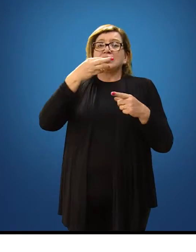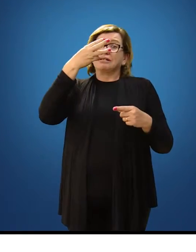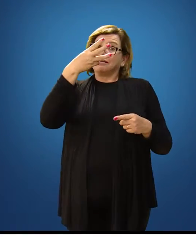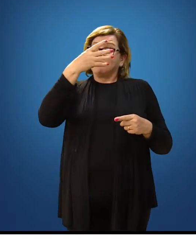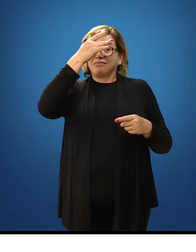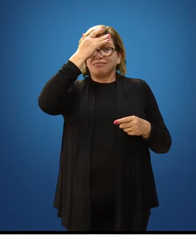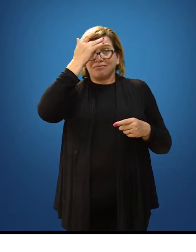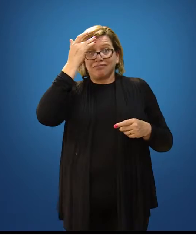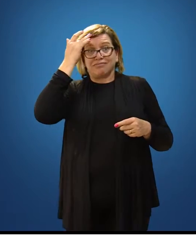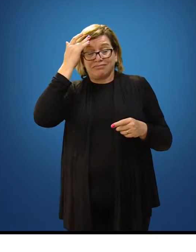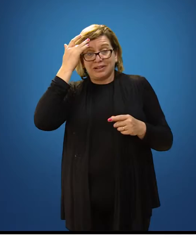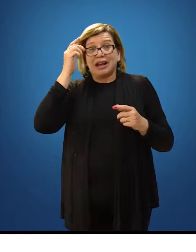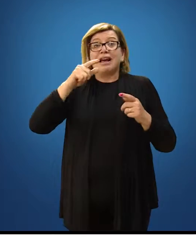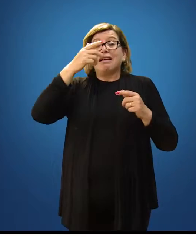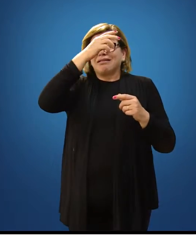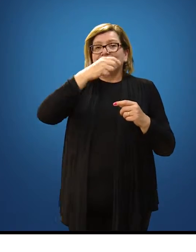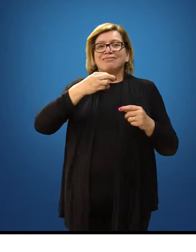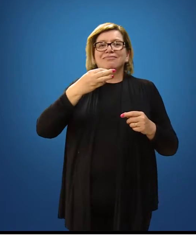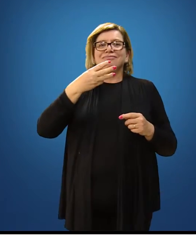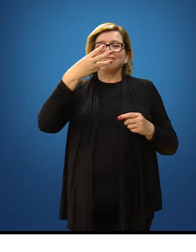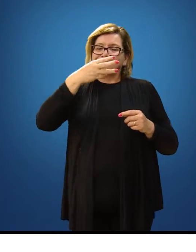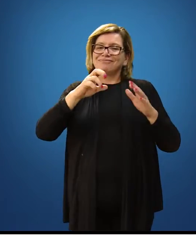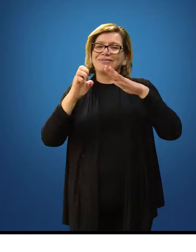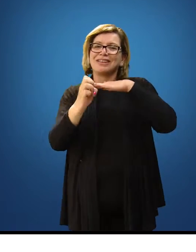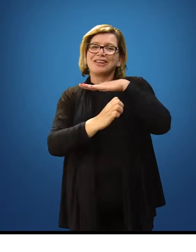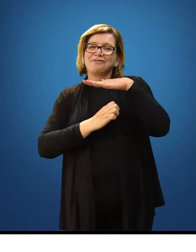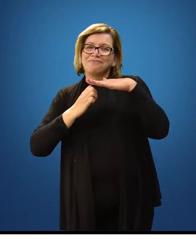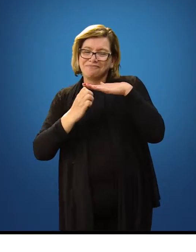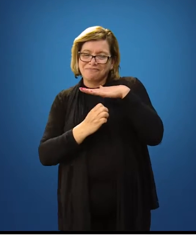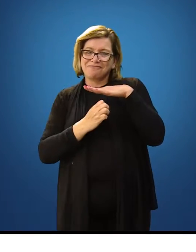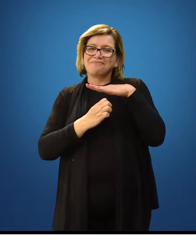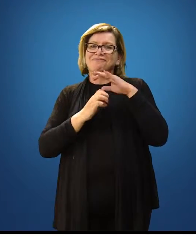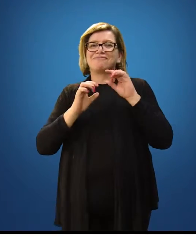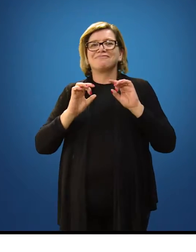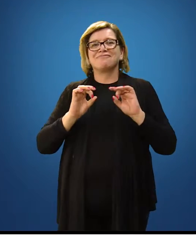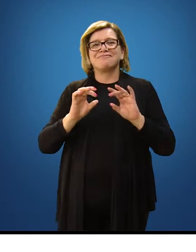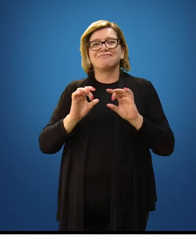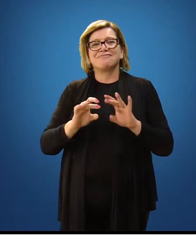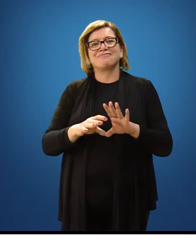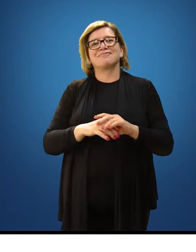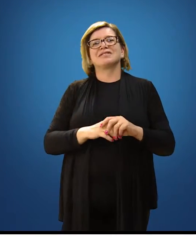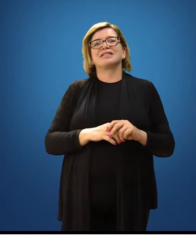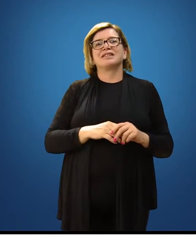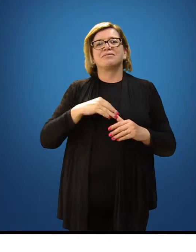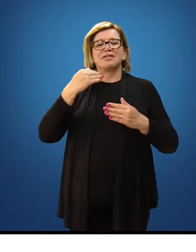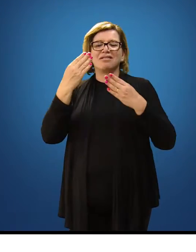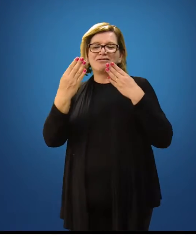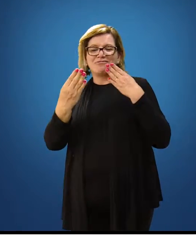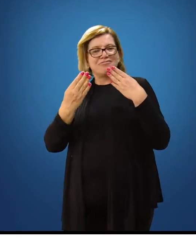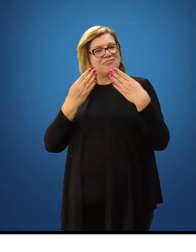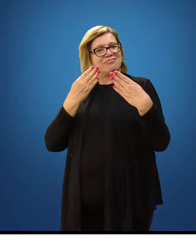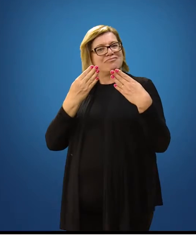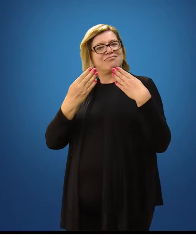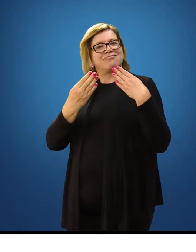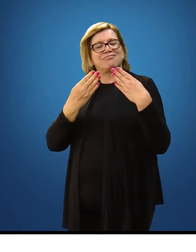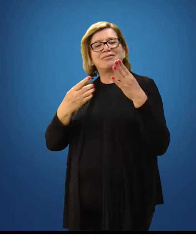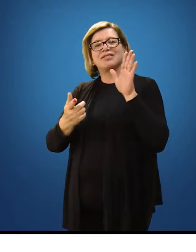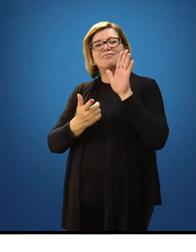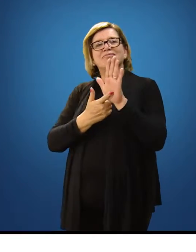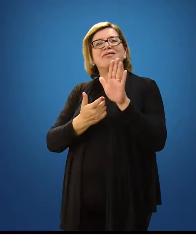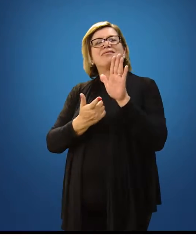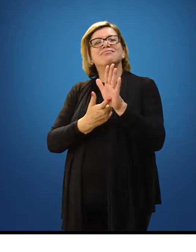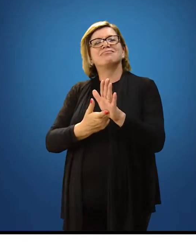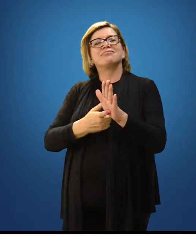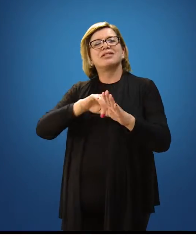organizações específicas, né? E, ao final, ele faz uma análise comparativa dessas 3 entrevistas e